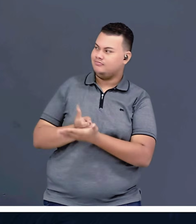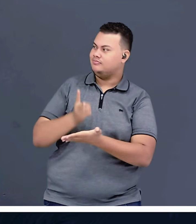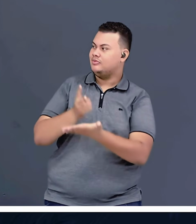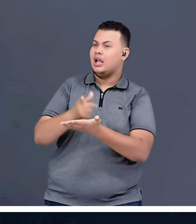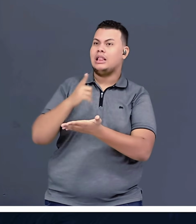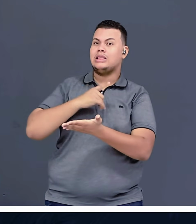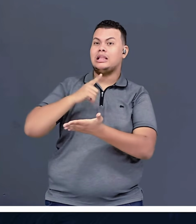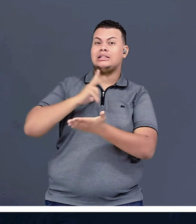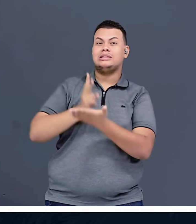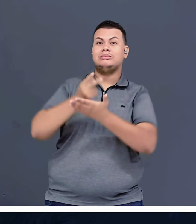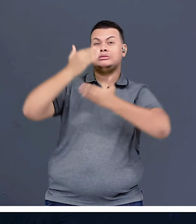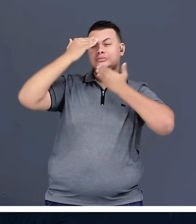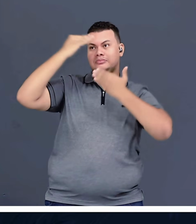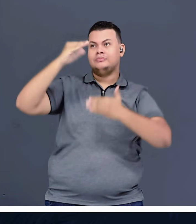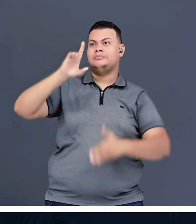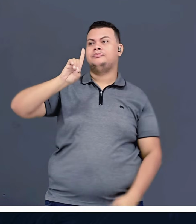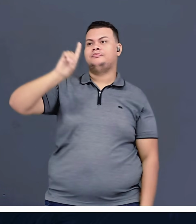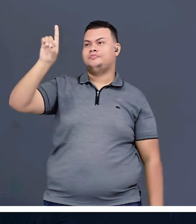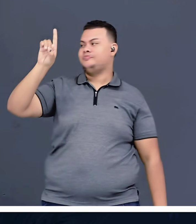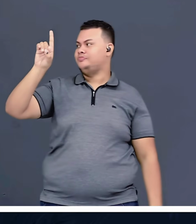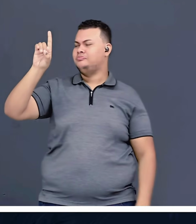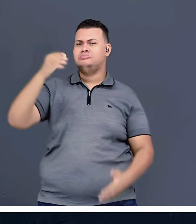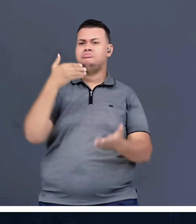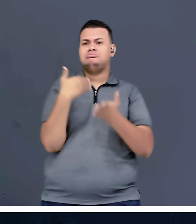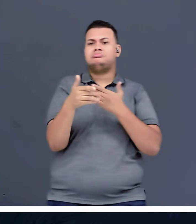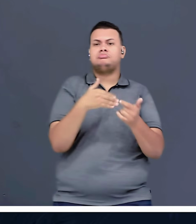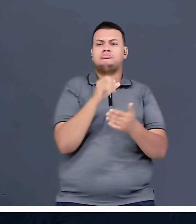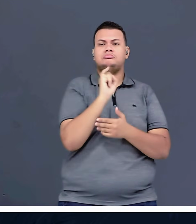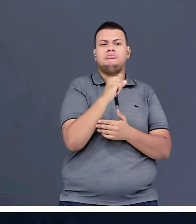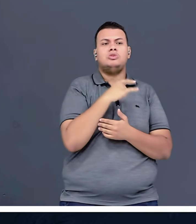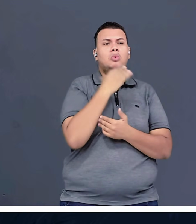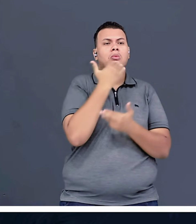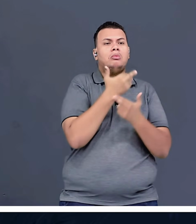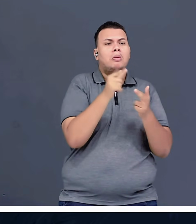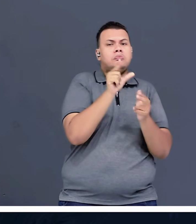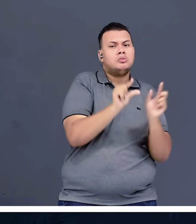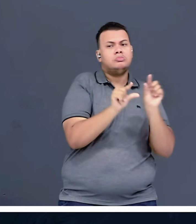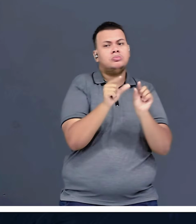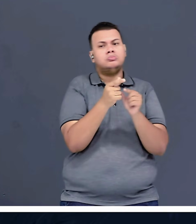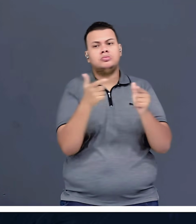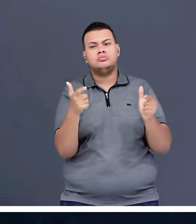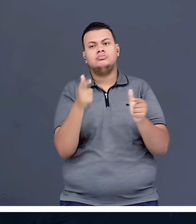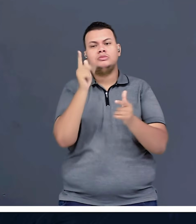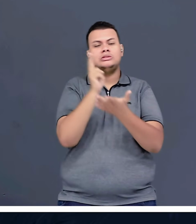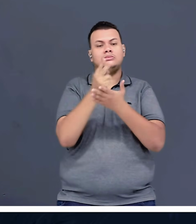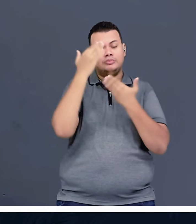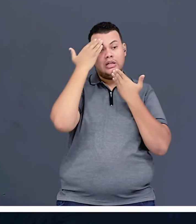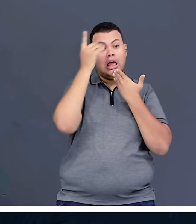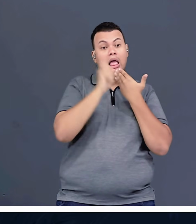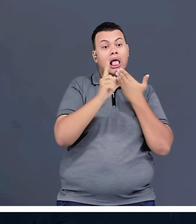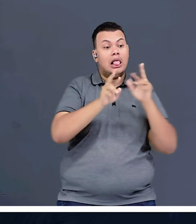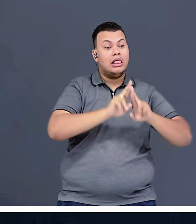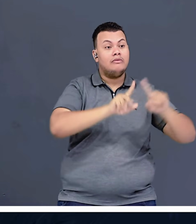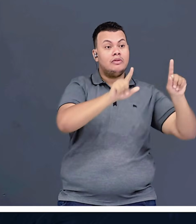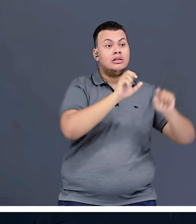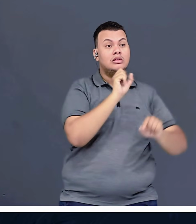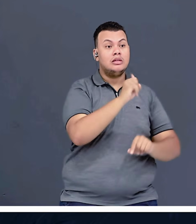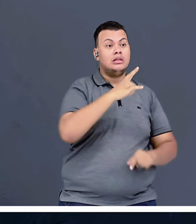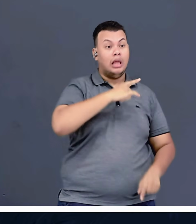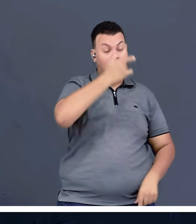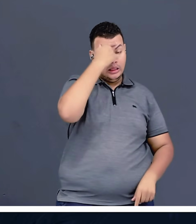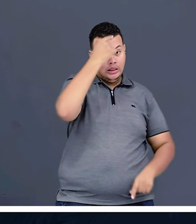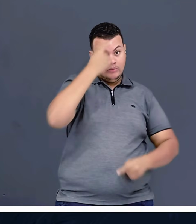deu graças a Deus, independente da quantidade que tinha no prato. Essa é a diferença, tá? De quem tem